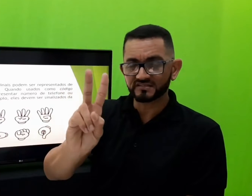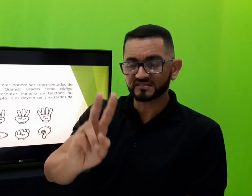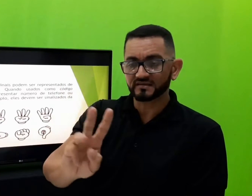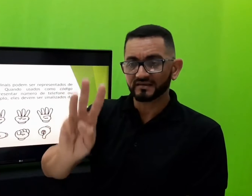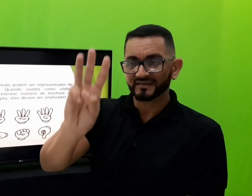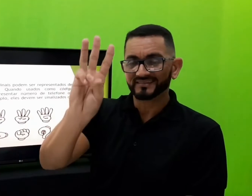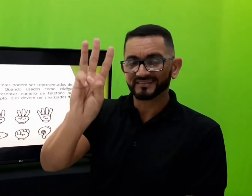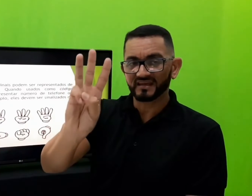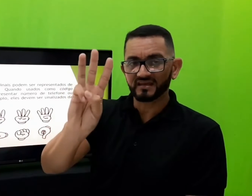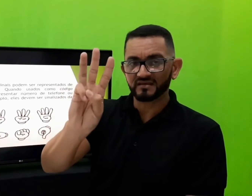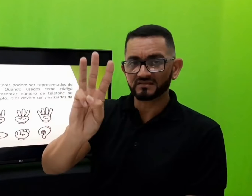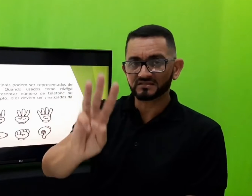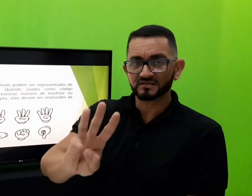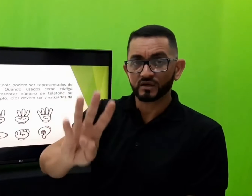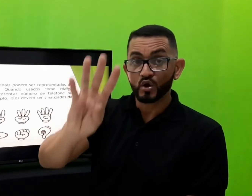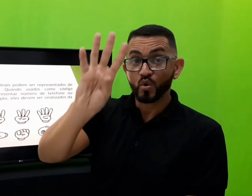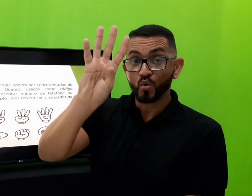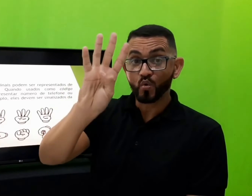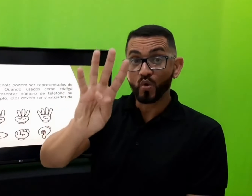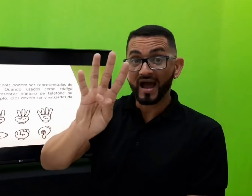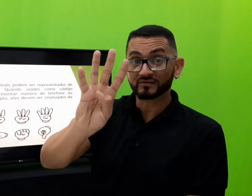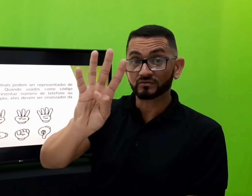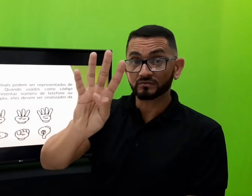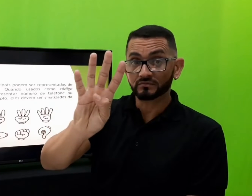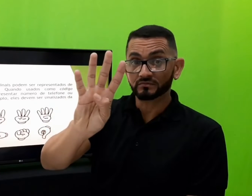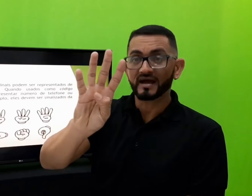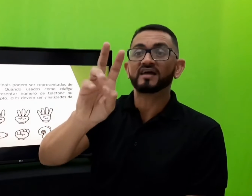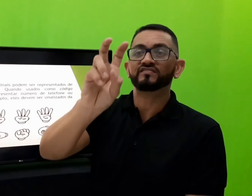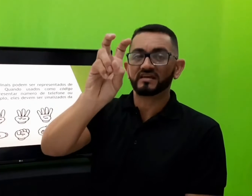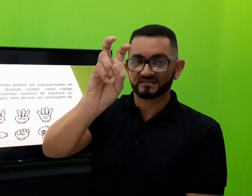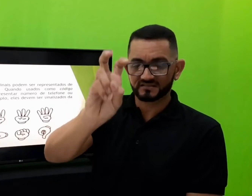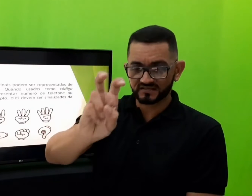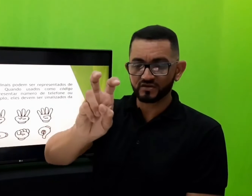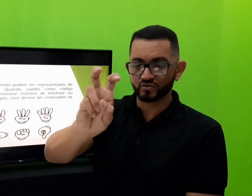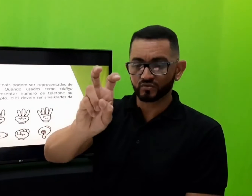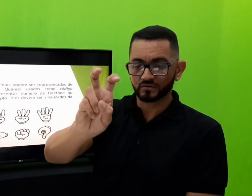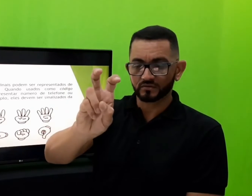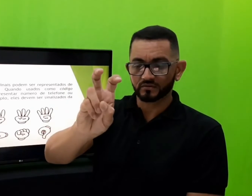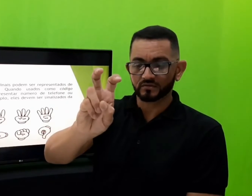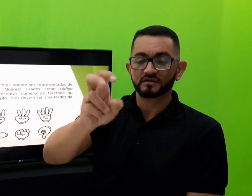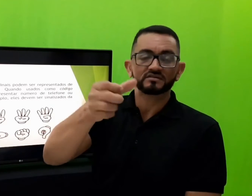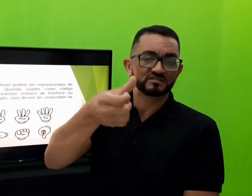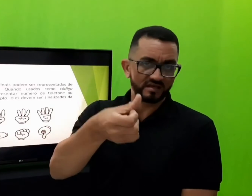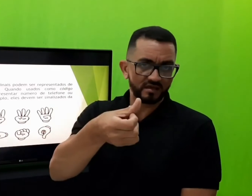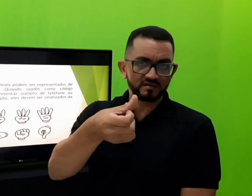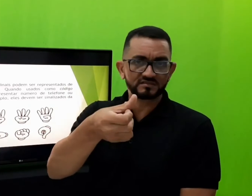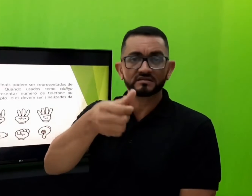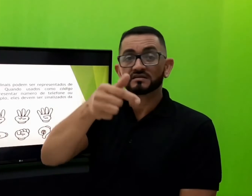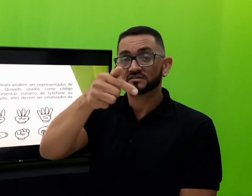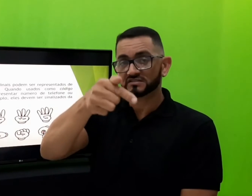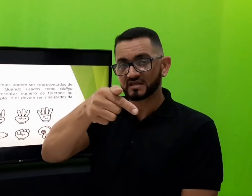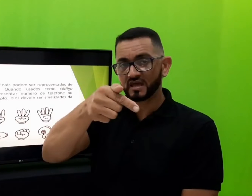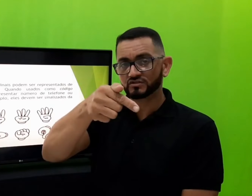2, 3, 4. Aí vem 5, 6,